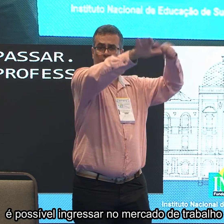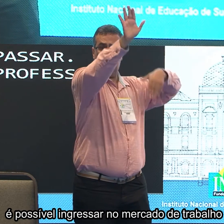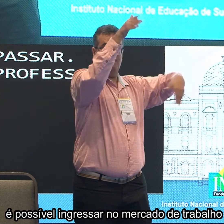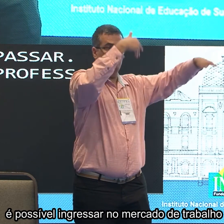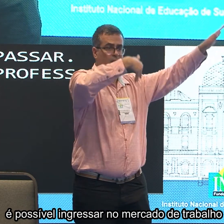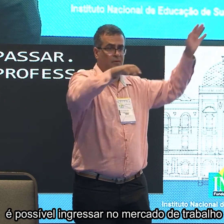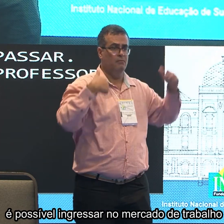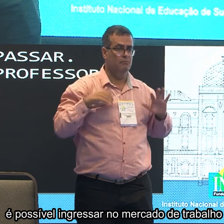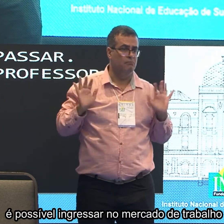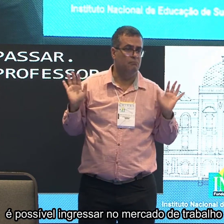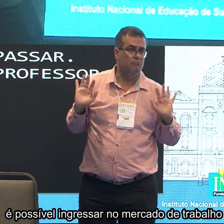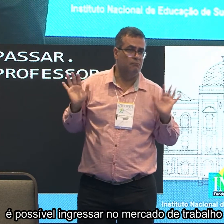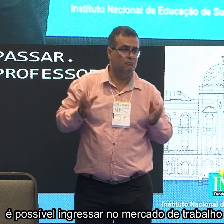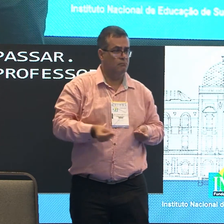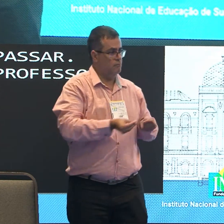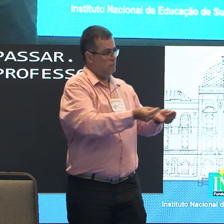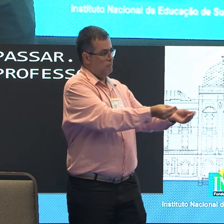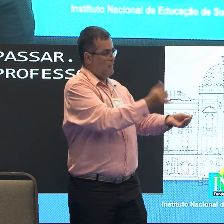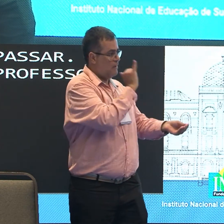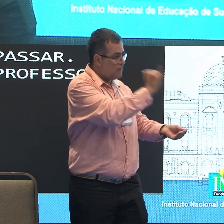no mercado de trabalho.